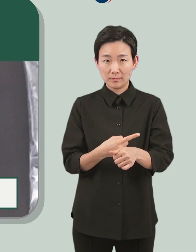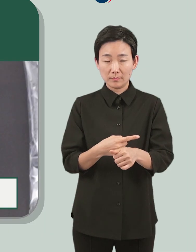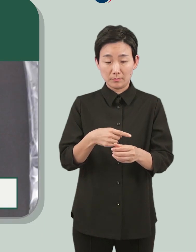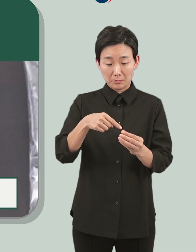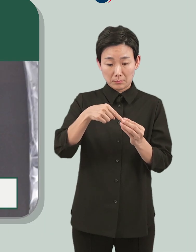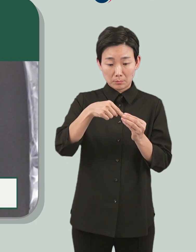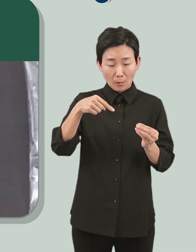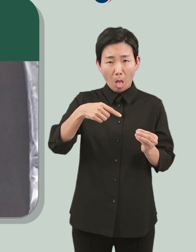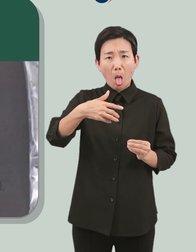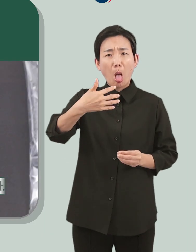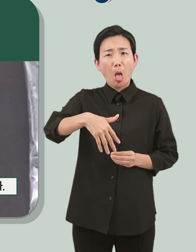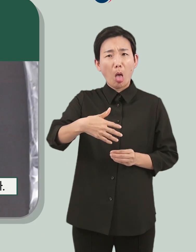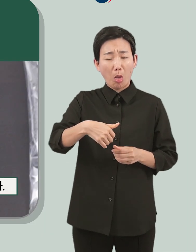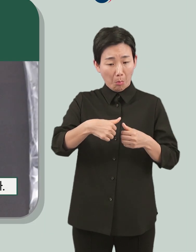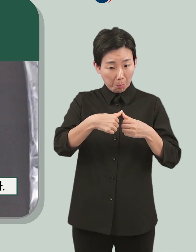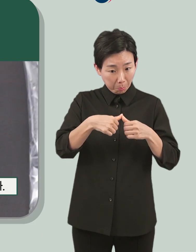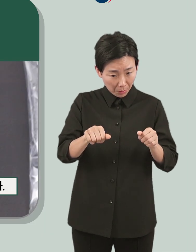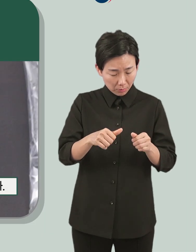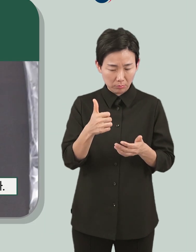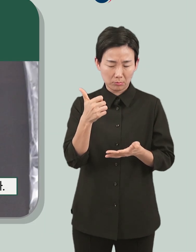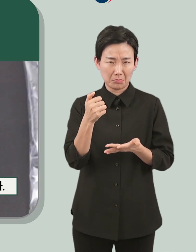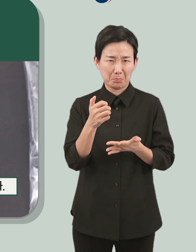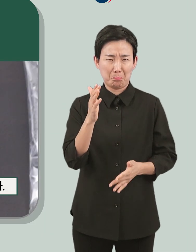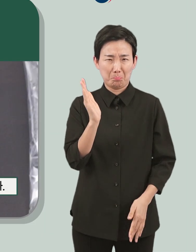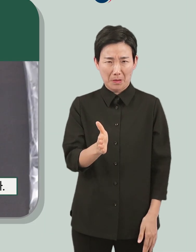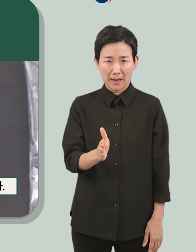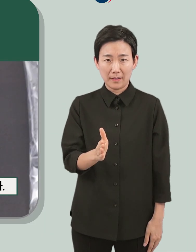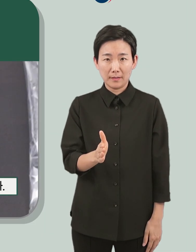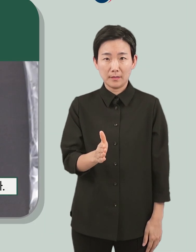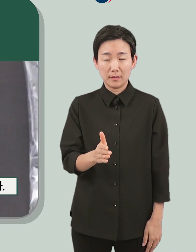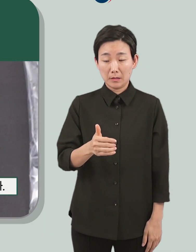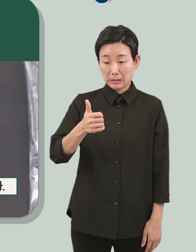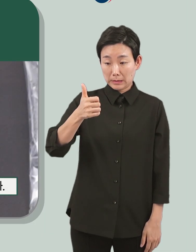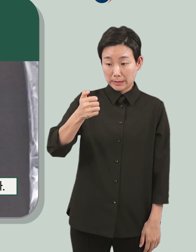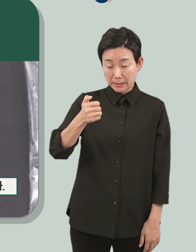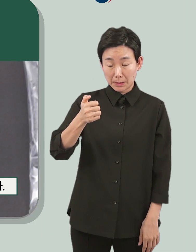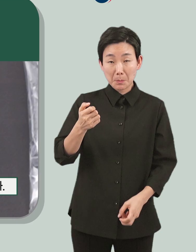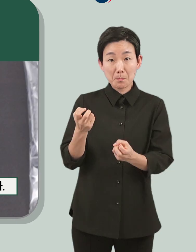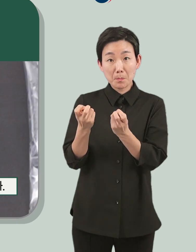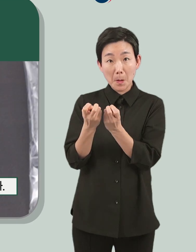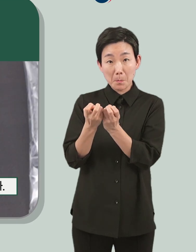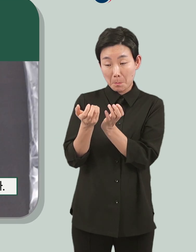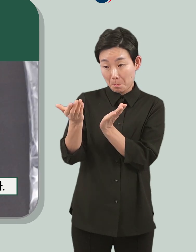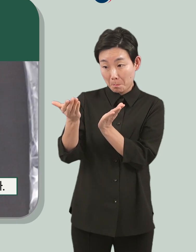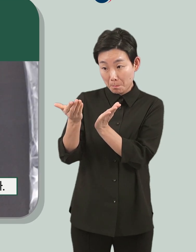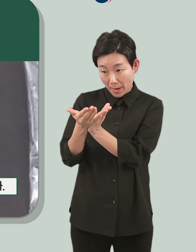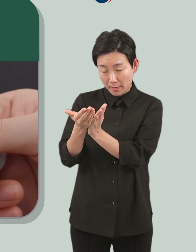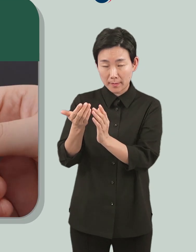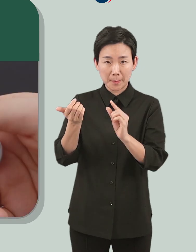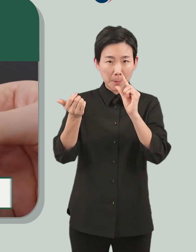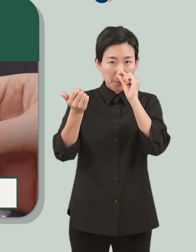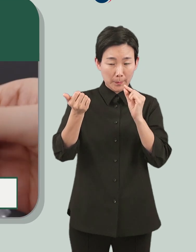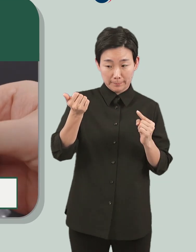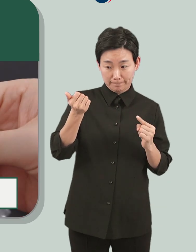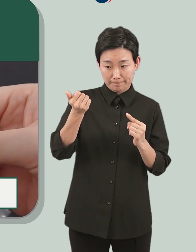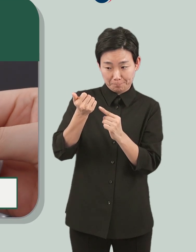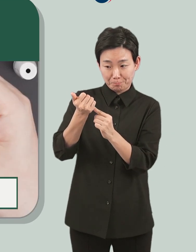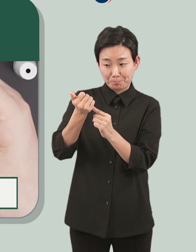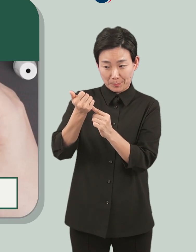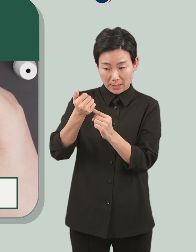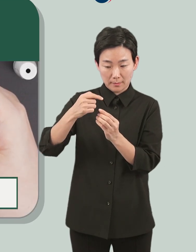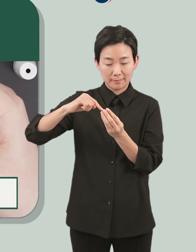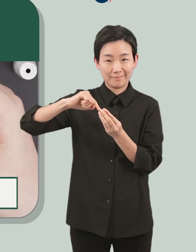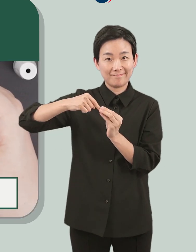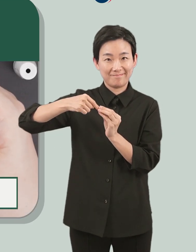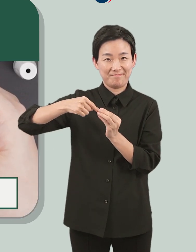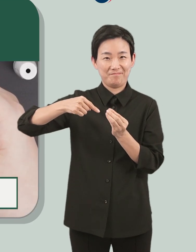표시가 나타납니다. 체혈침이 개봉 전 파손되었을 경우 사용하지 않습니다. 체혈침의 보호 캡을 완전히